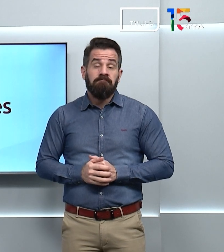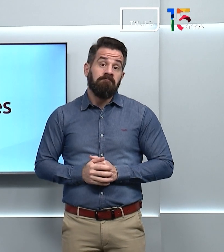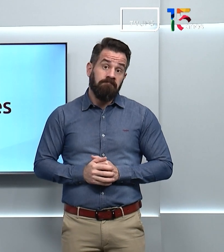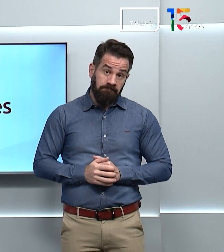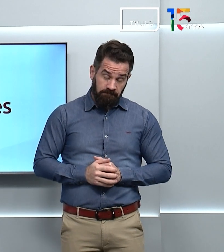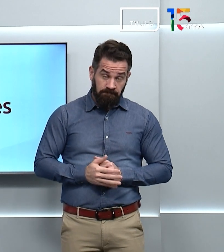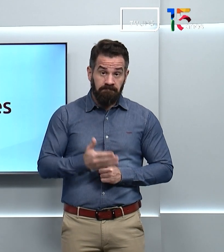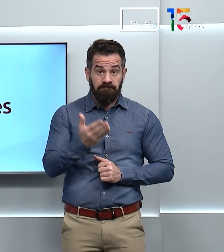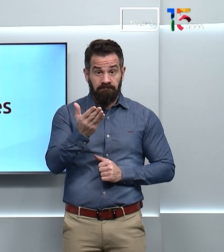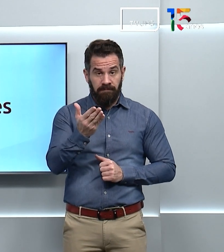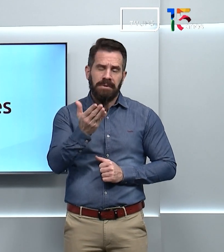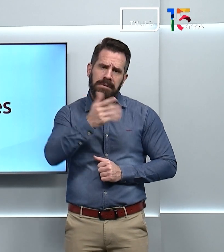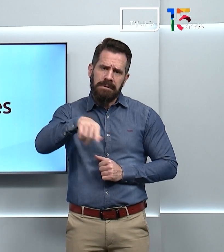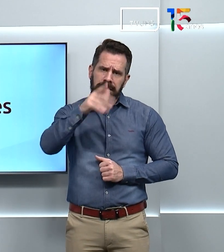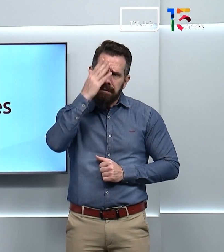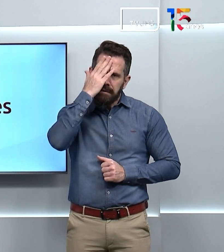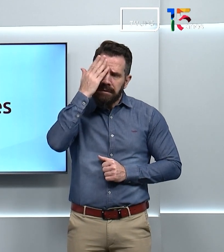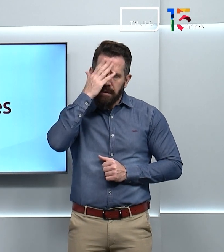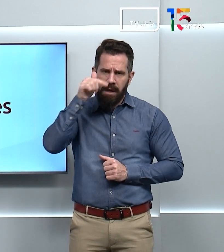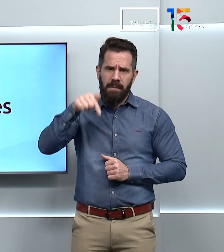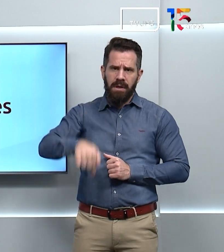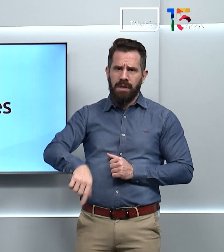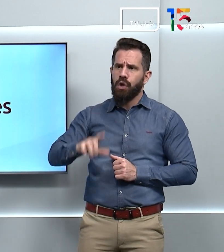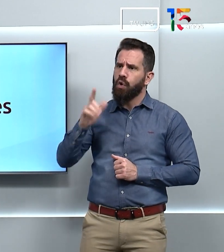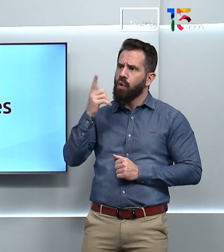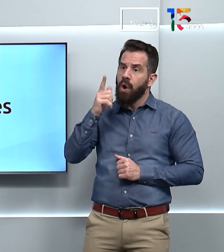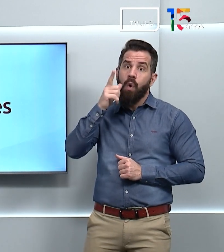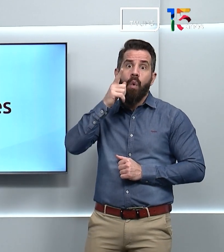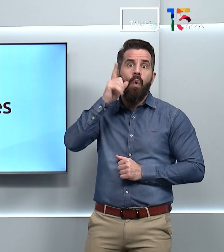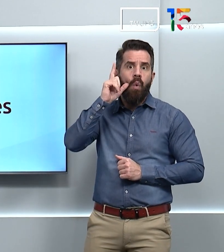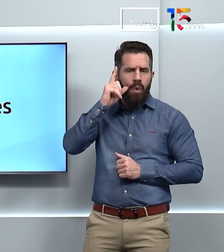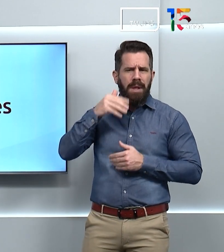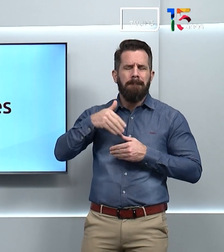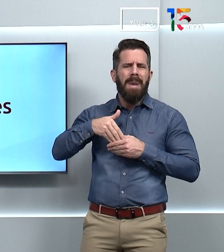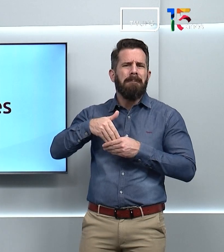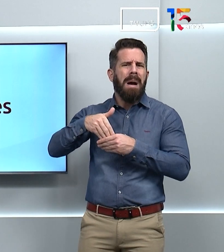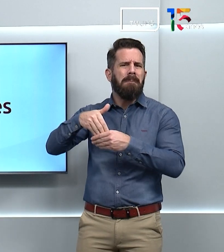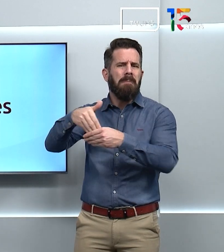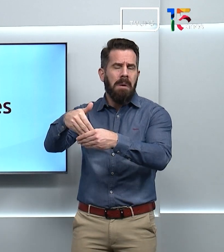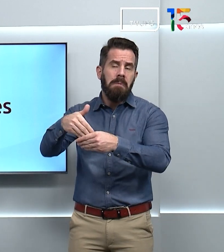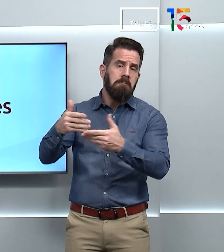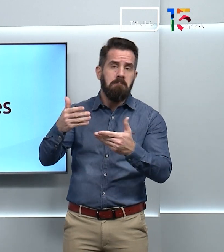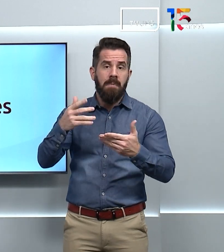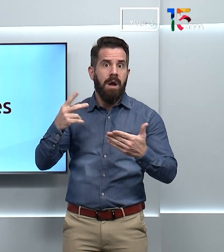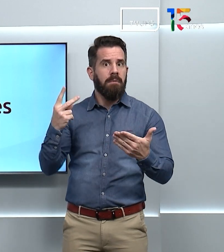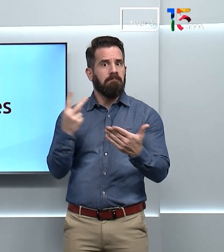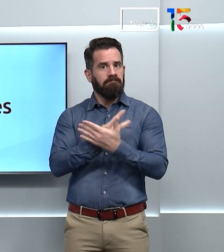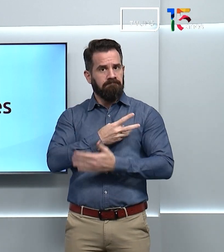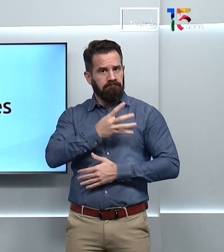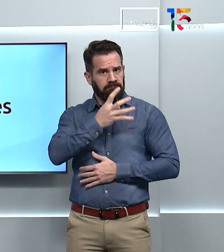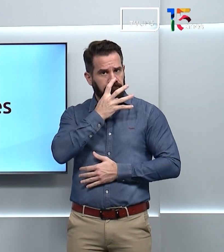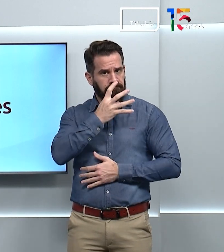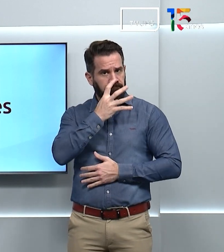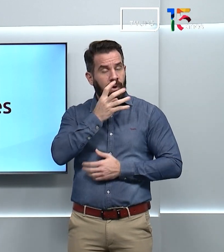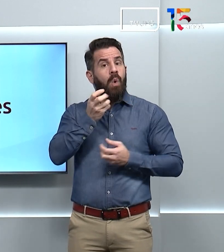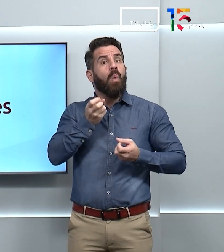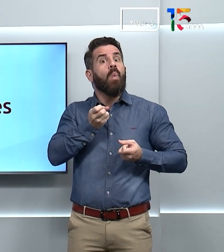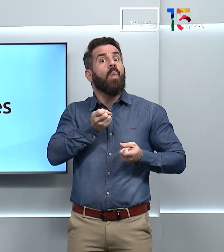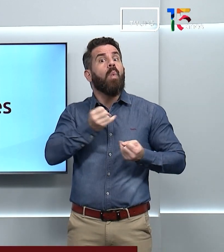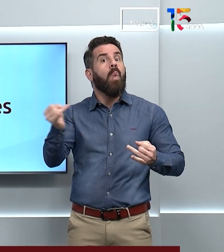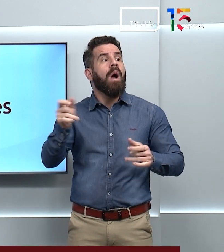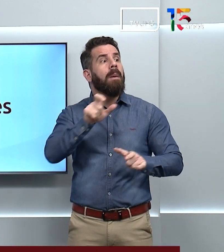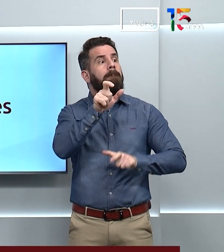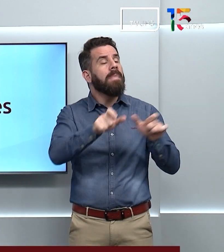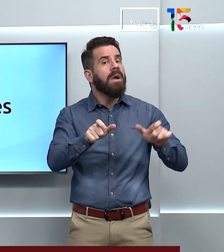Bom, e como você sabe, né, Goiânia passou pelo segundo turno ontem e uma coisa foi impressionante, a quantidade de pessoas que não